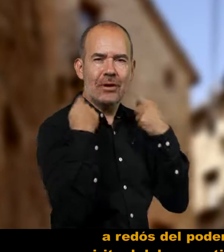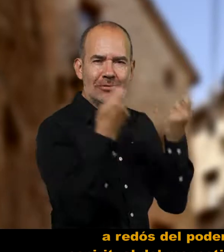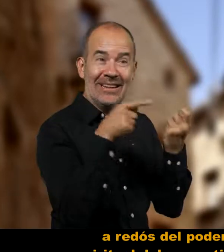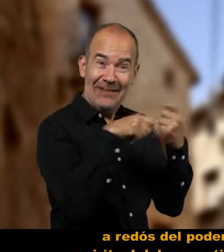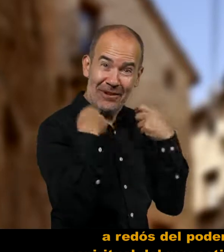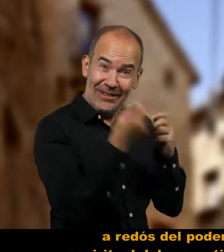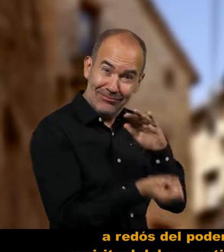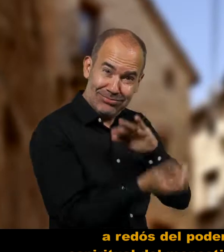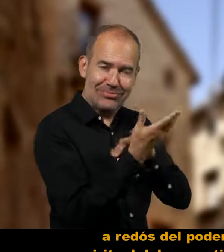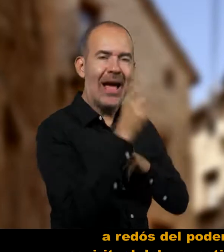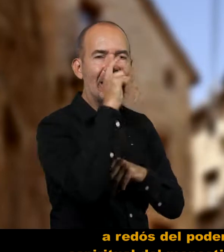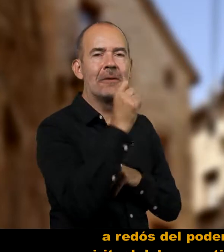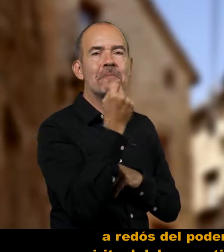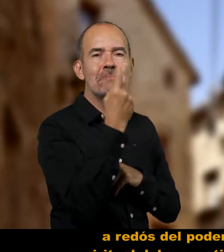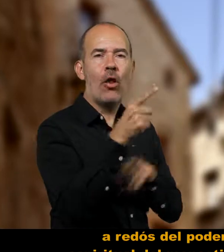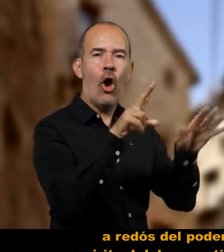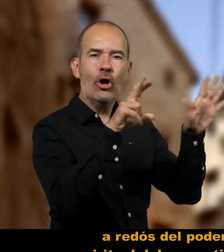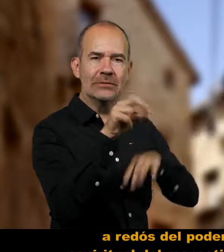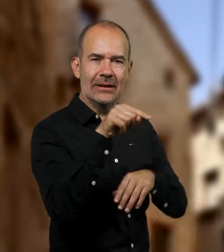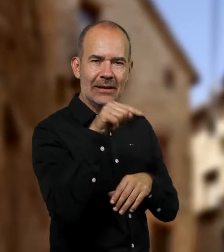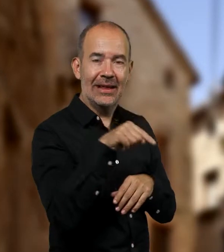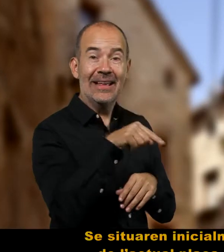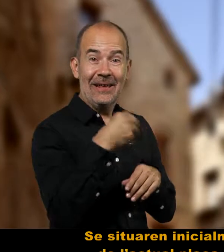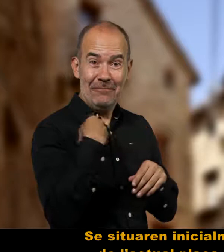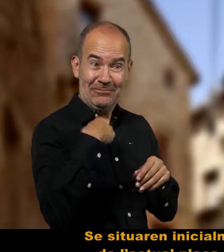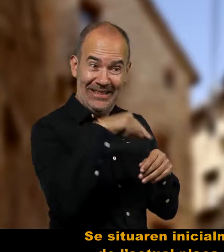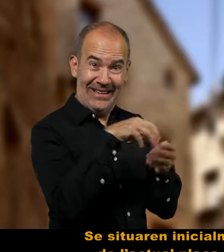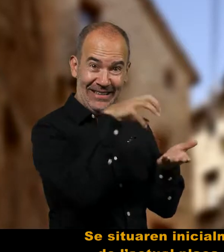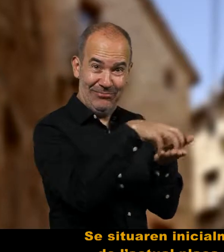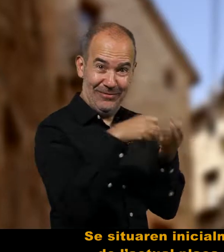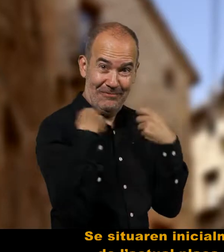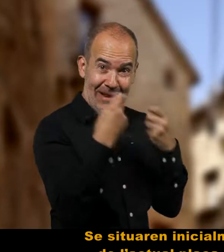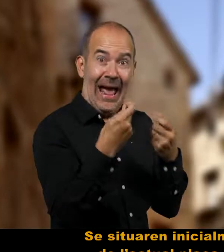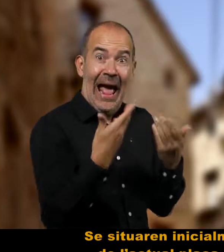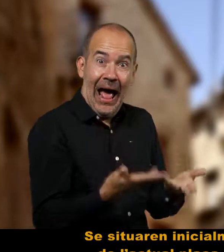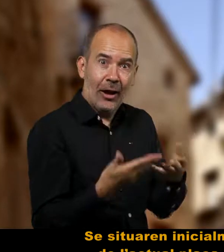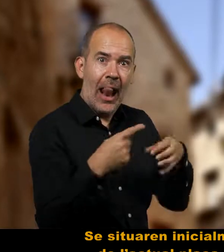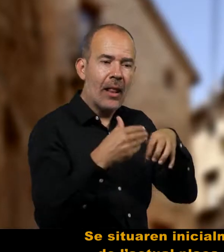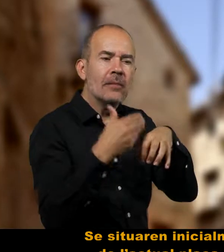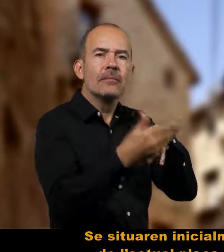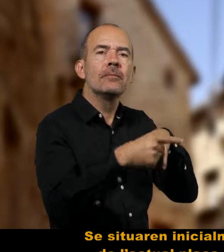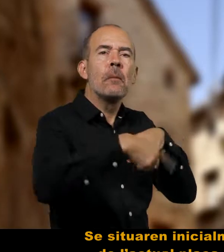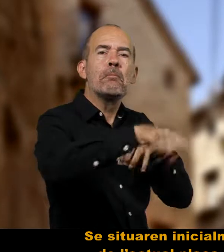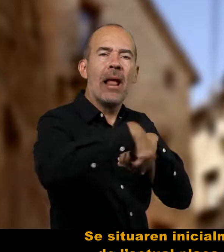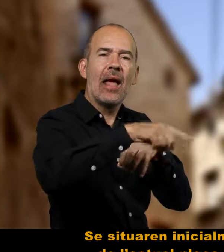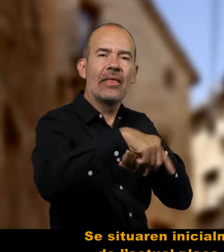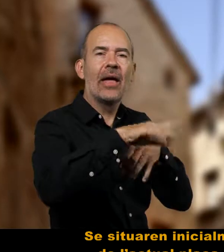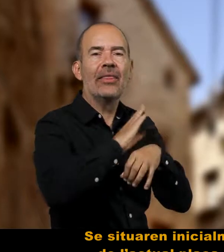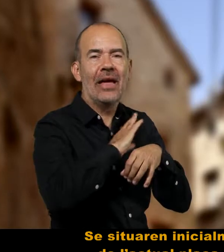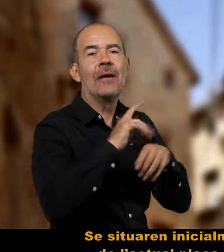del monestir, fundat el 1080. Se situaren inicialment al voltant de l'actual plaça del